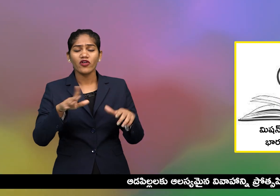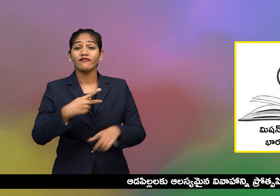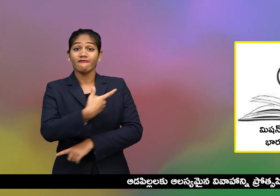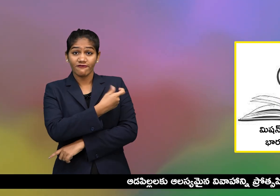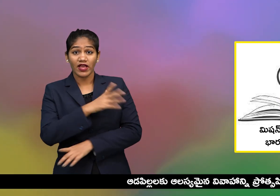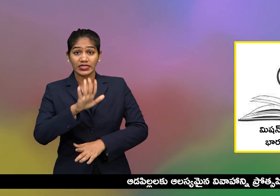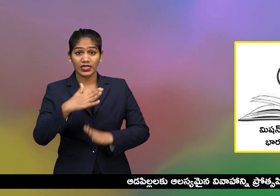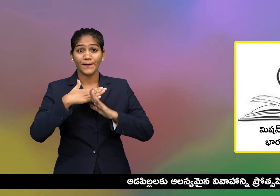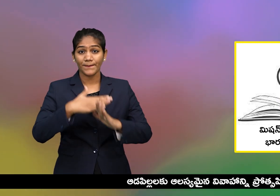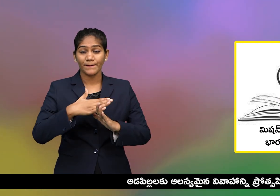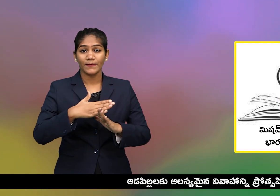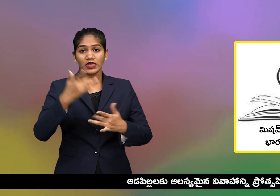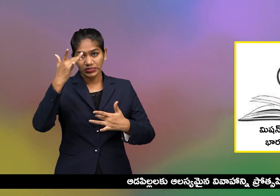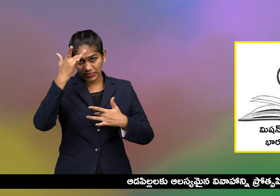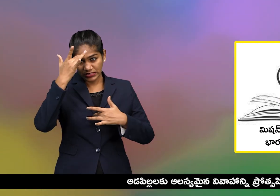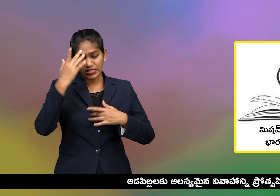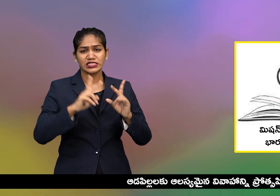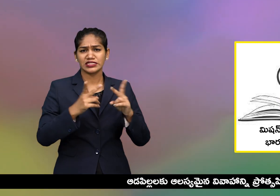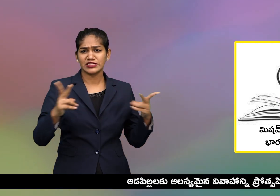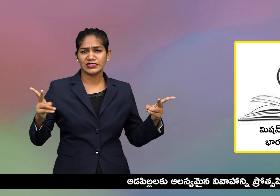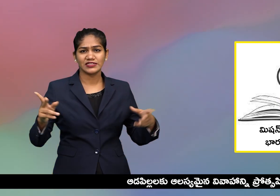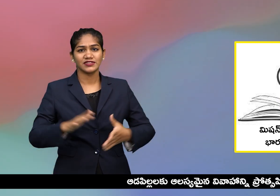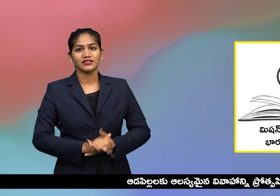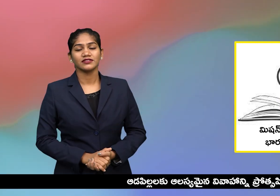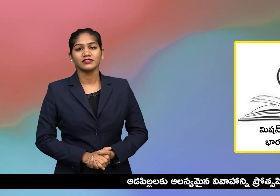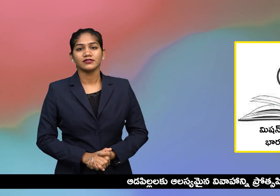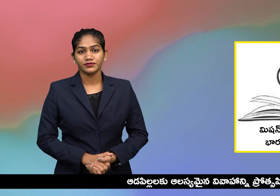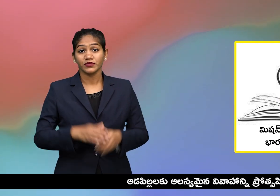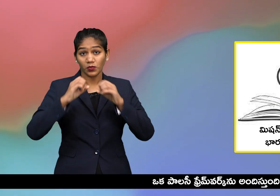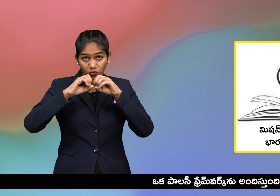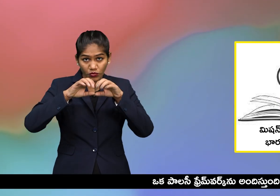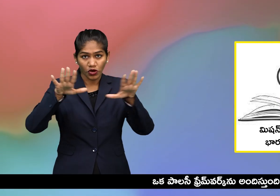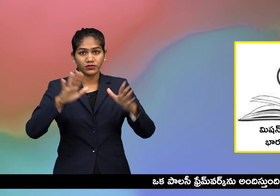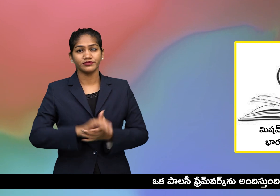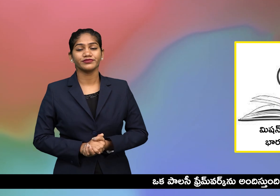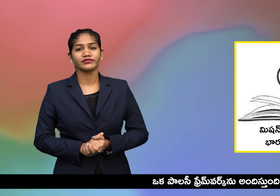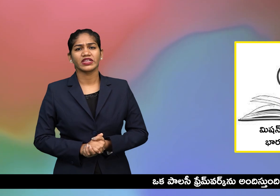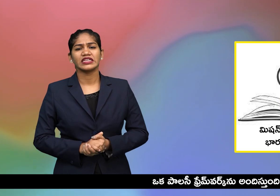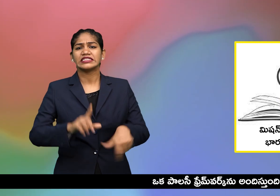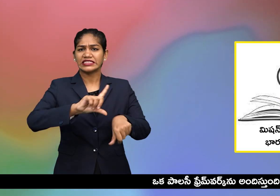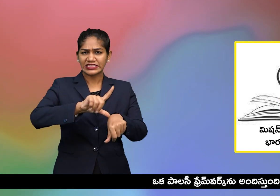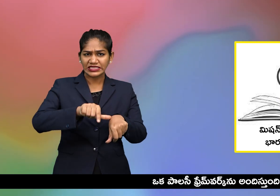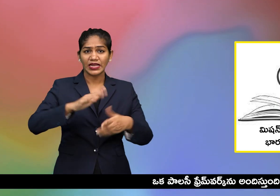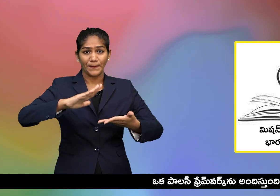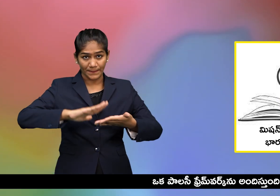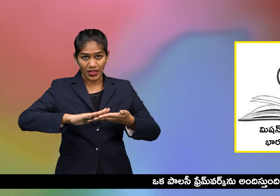బాలికలకు ఆలస్యంగా వివాహాన్ని ప్రోత్సహించడానికి ఒక పాలసీ ఫ్రేమ్వర్క్ను